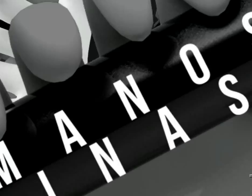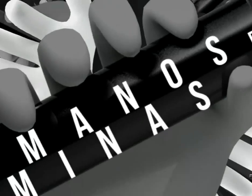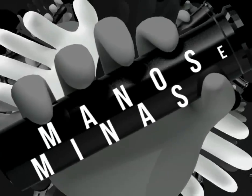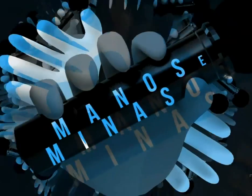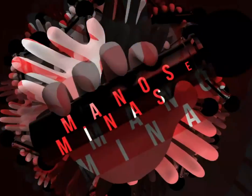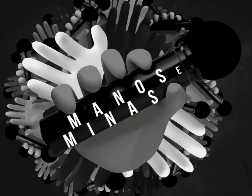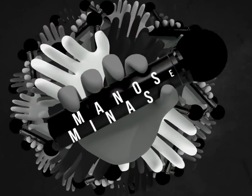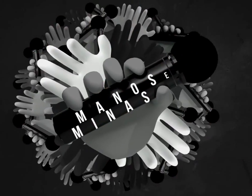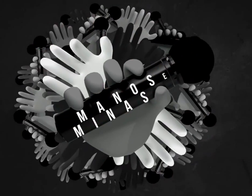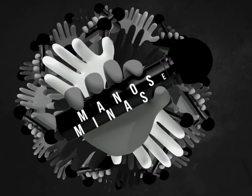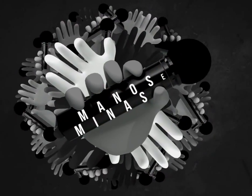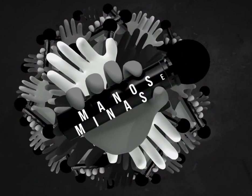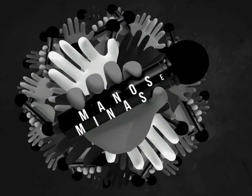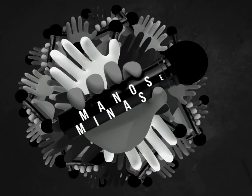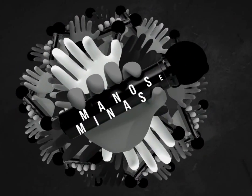E aí